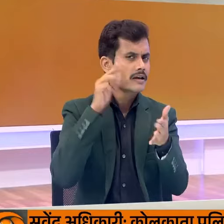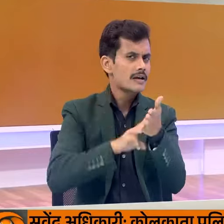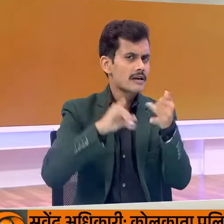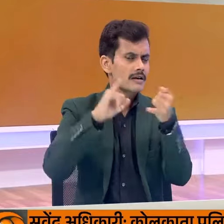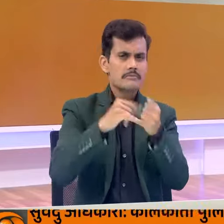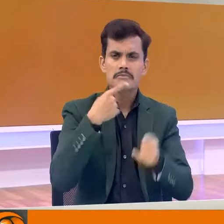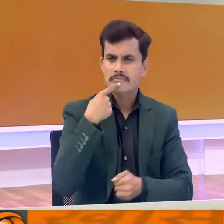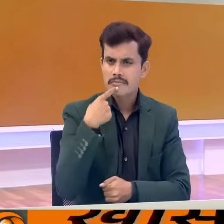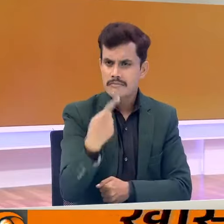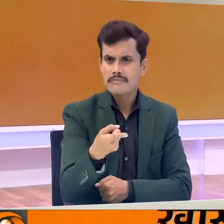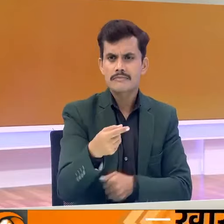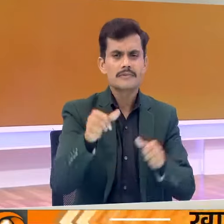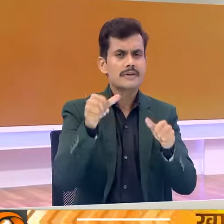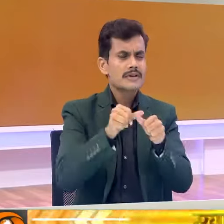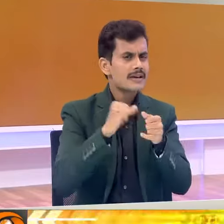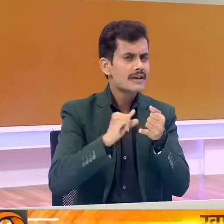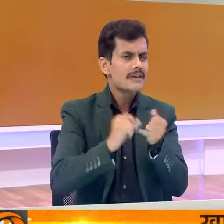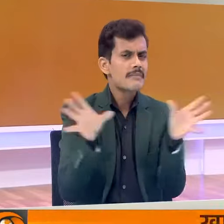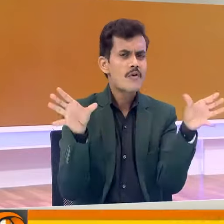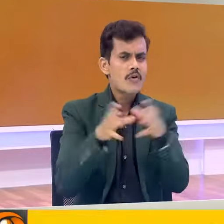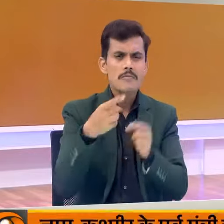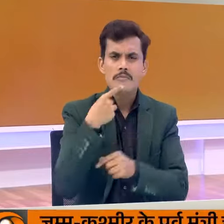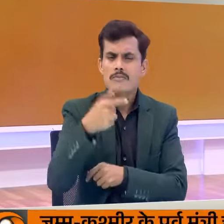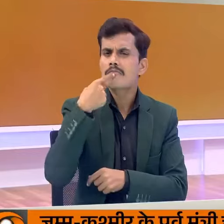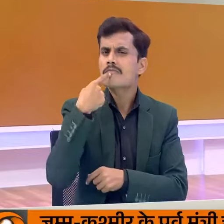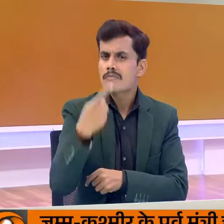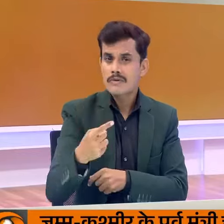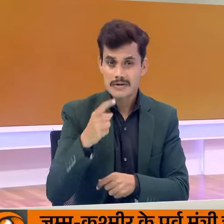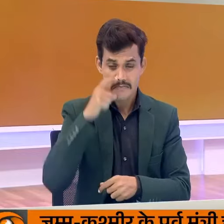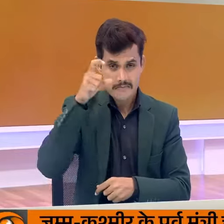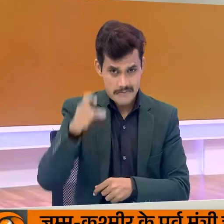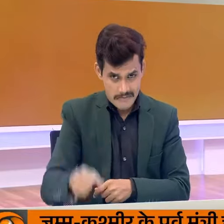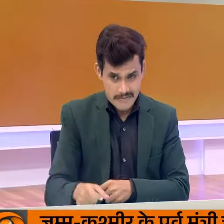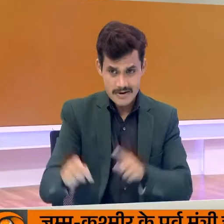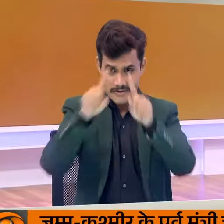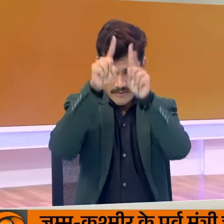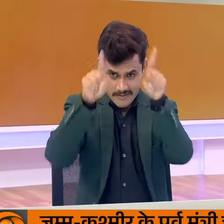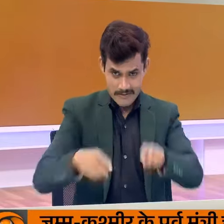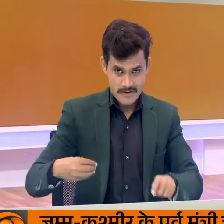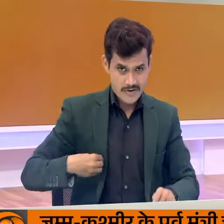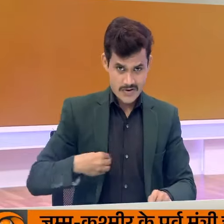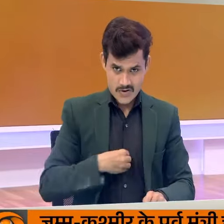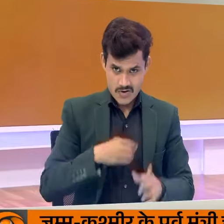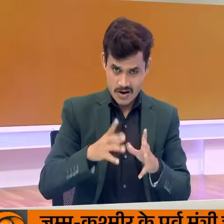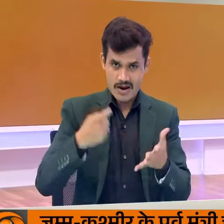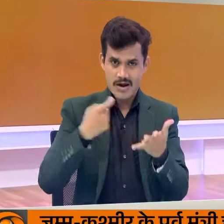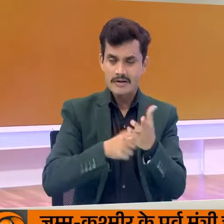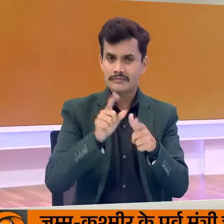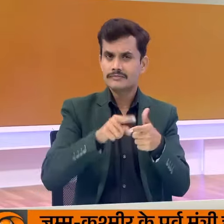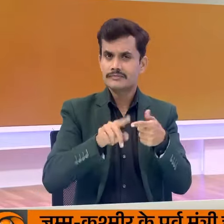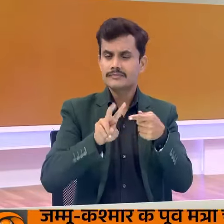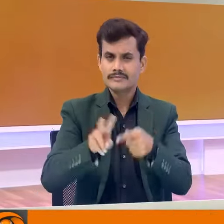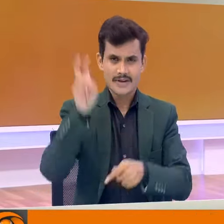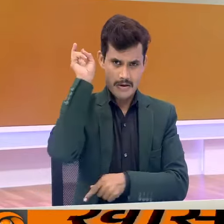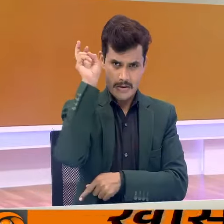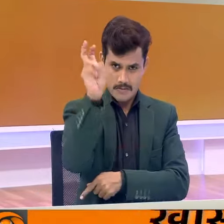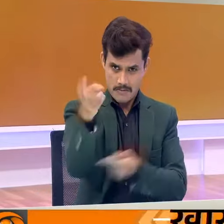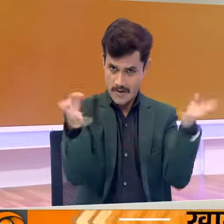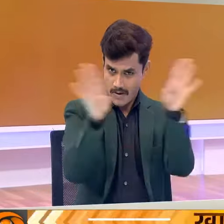के जो एजेंसीज हैं उन्होंने ये कहा कि लेडी हार्डिंग होते हुए जो डॉक्टर हैं सारे राजीव चौक मेट्रो स्टेशन के गेट नंबर 1 पर